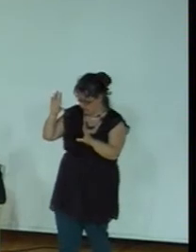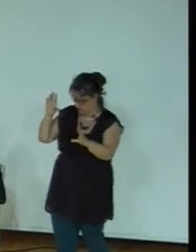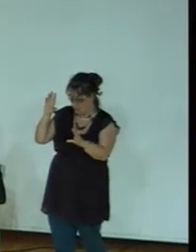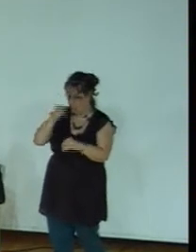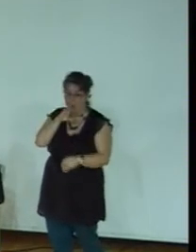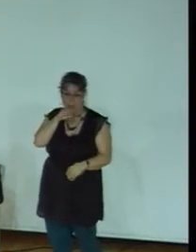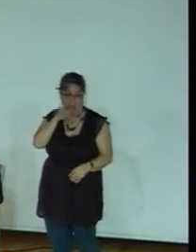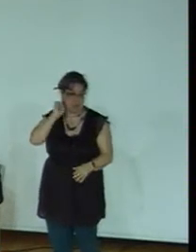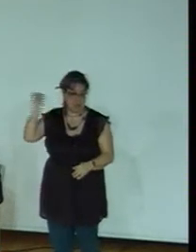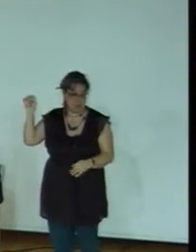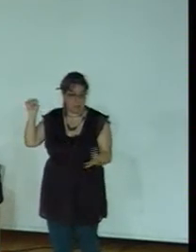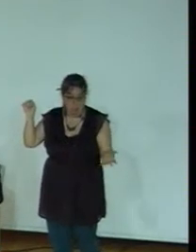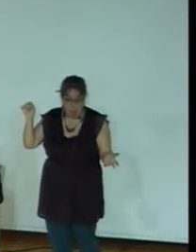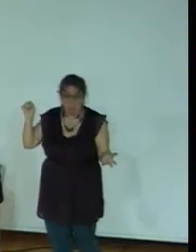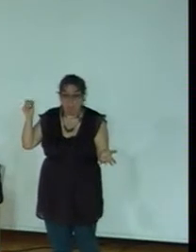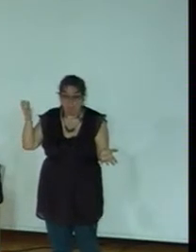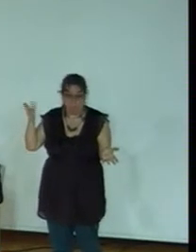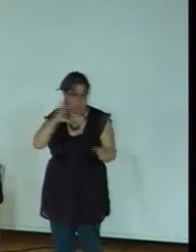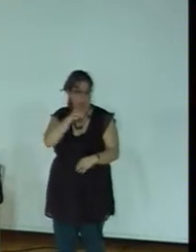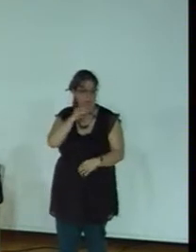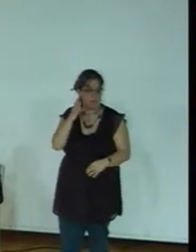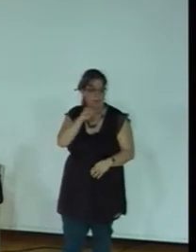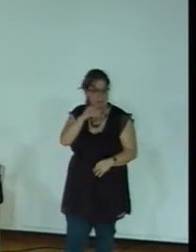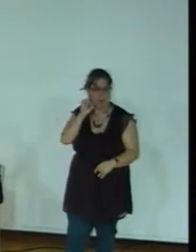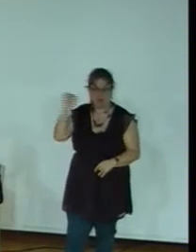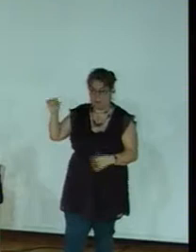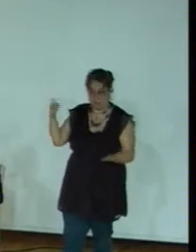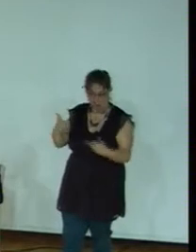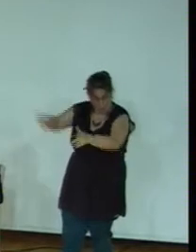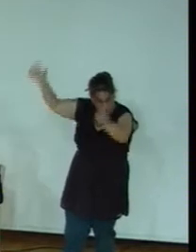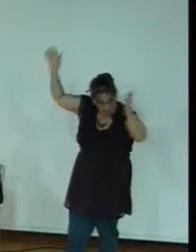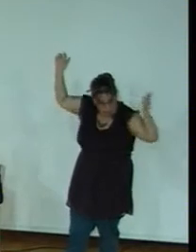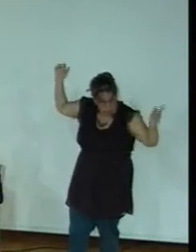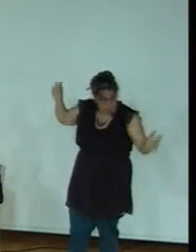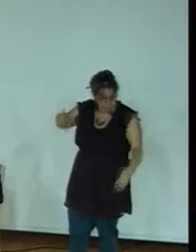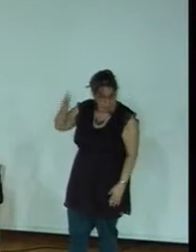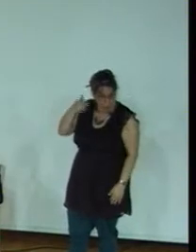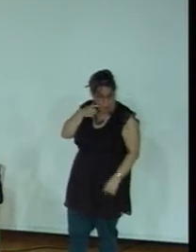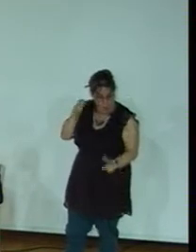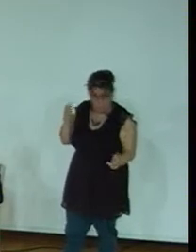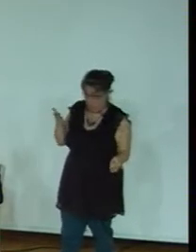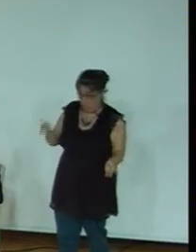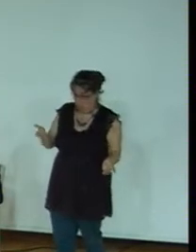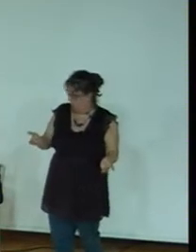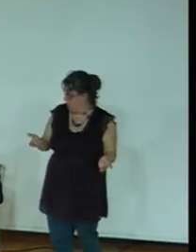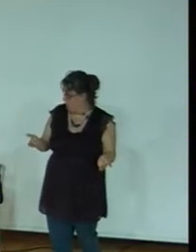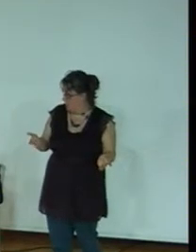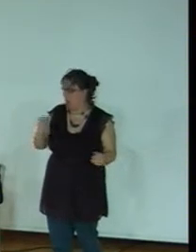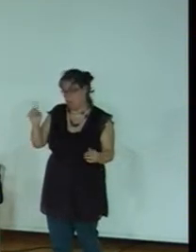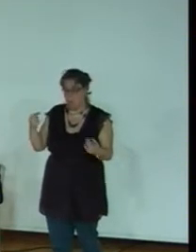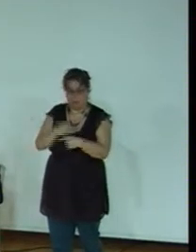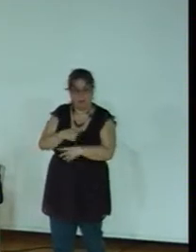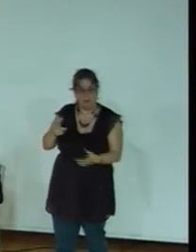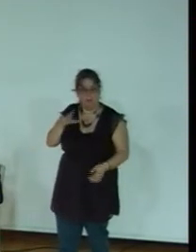journaux racontaient ce qu'ils voulaient. Mais la télévision, c'est-à-dire le média qui, à l'époque, était la source d'information principale des Français, était contrôlée de